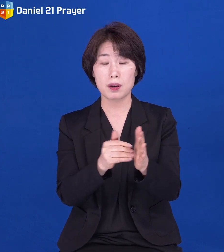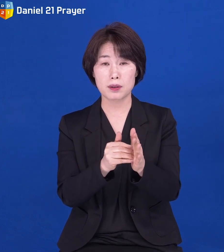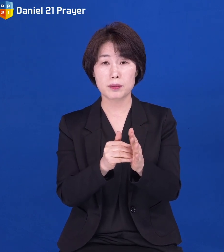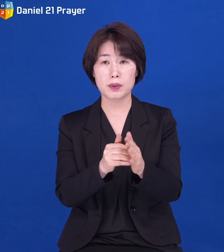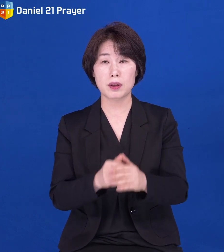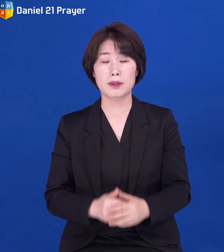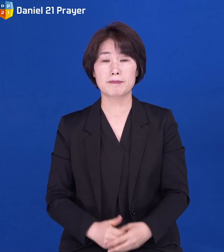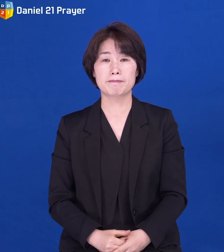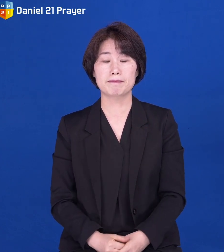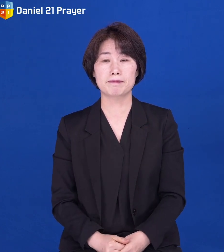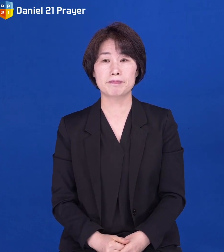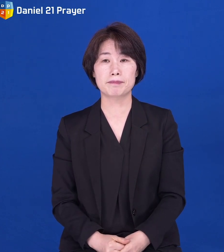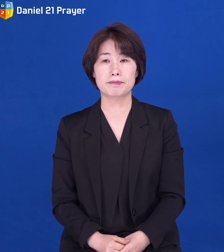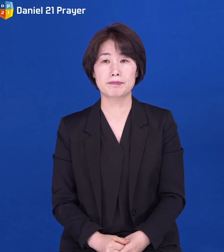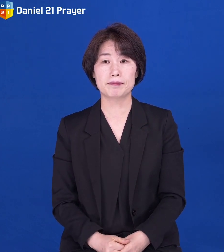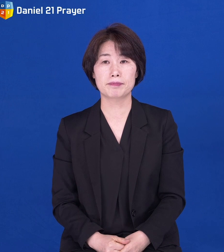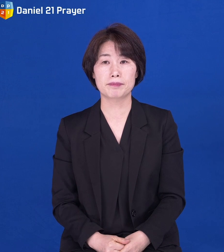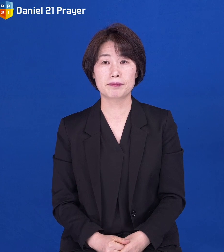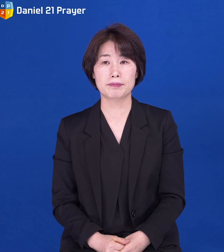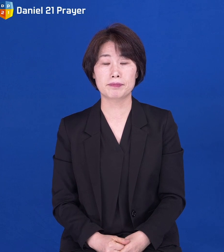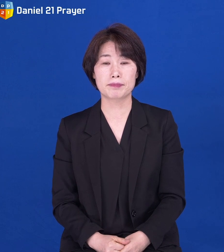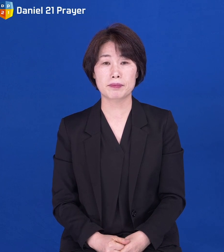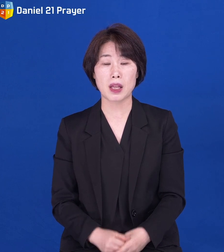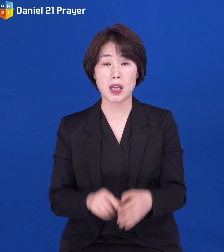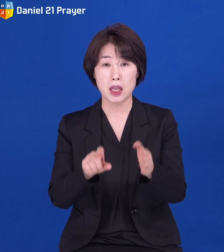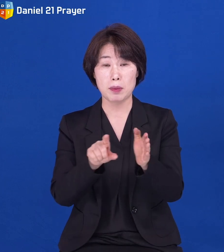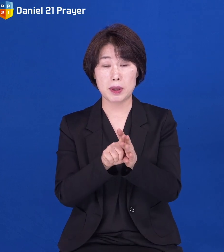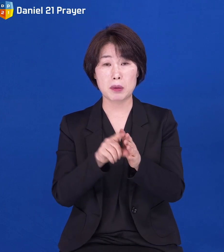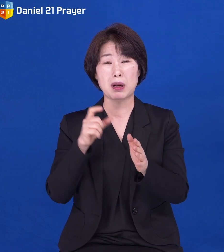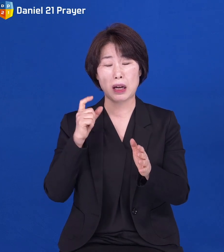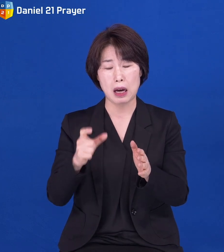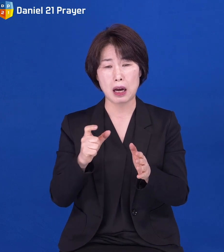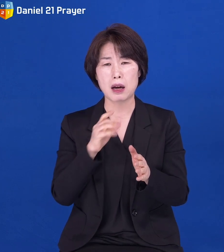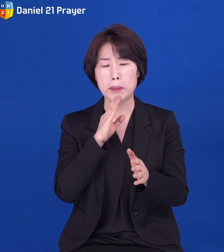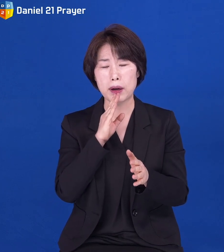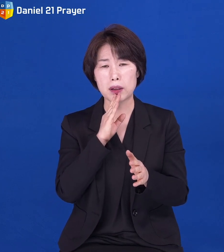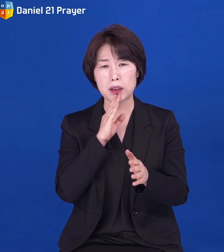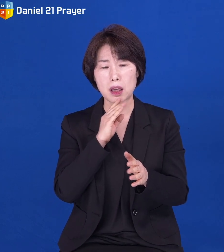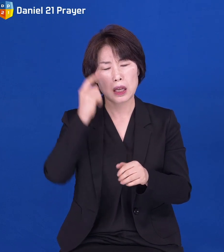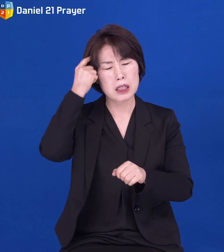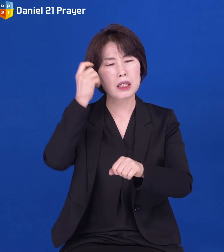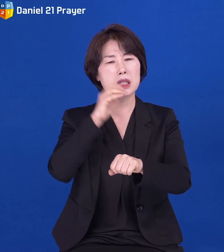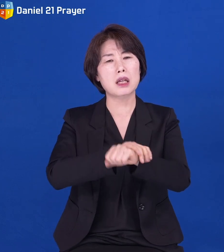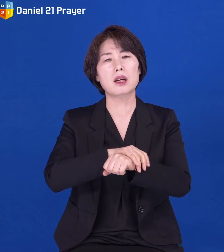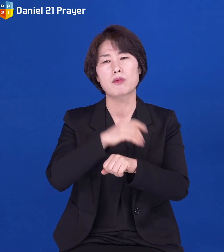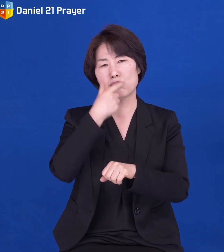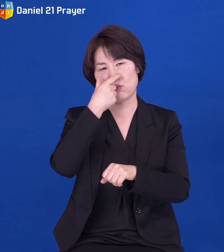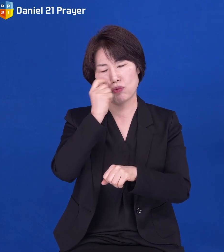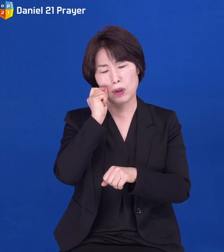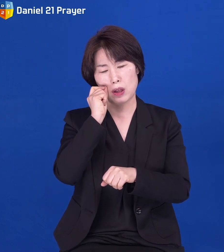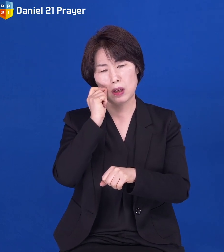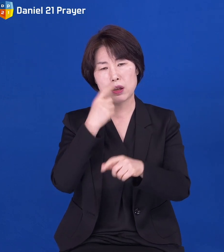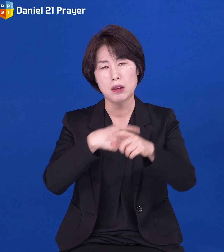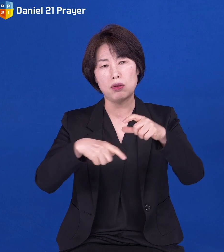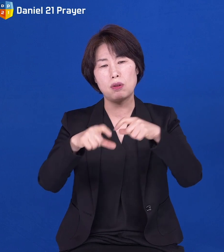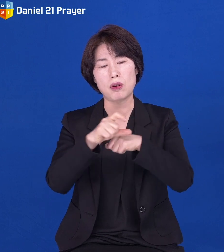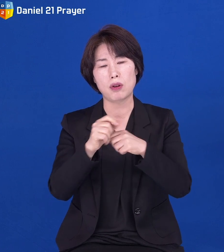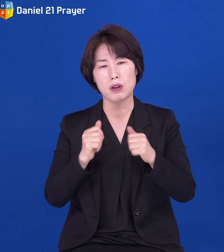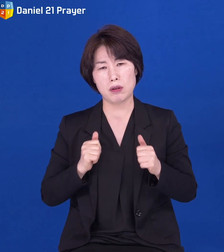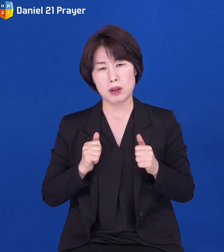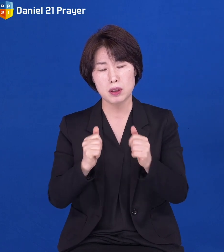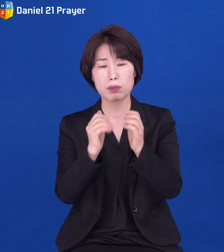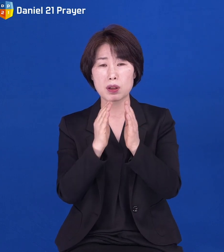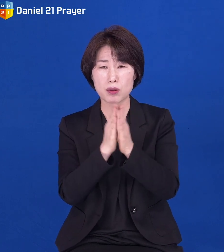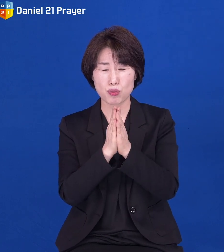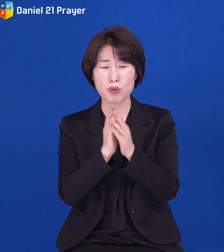정말 제가 이게 믿음은 좋지만 지혜가 없다 보니까 제가 열심히 더 기도를 하고 하나님께 이제 더 근데 사실